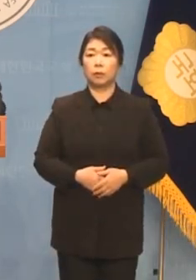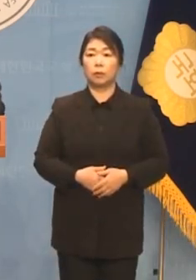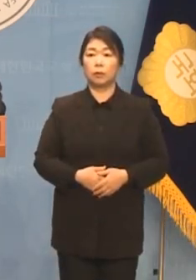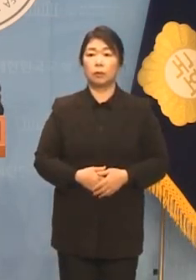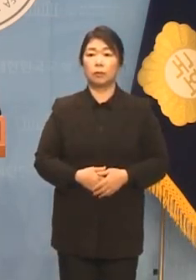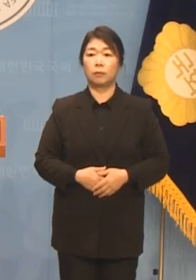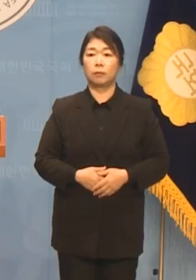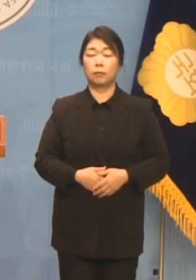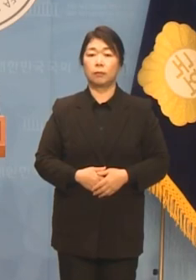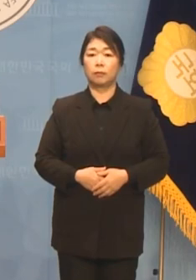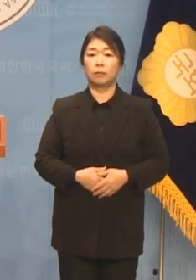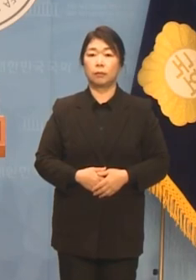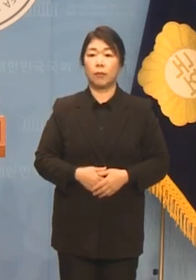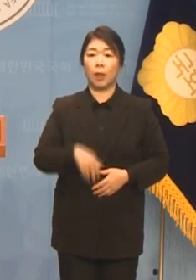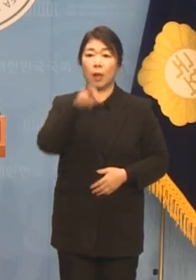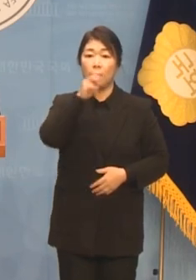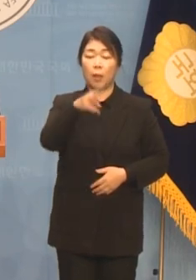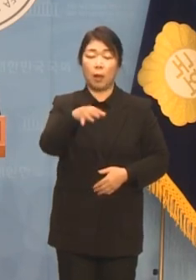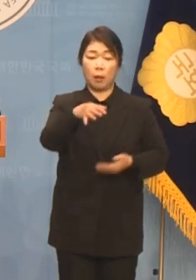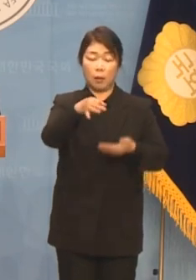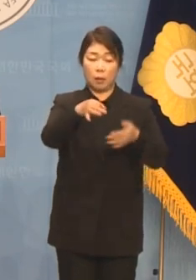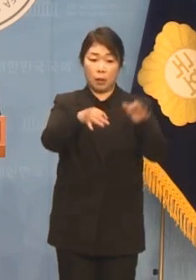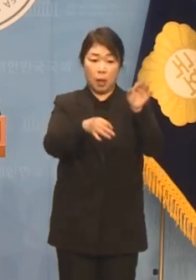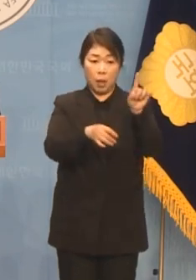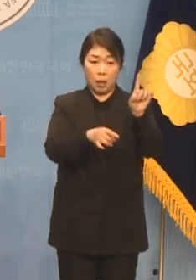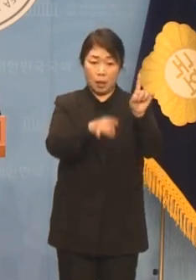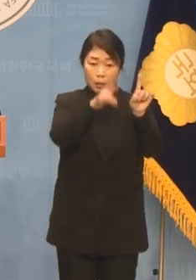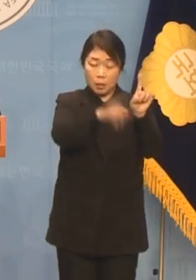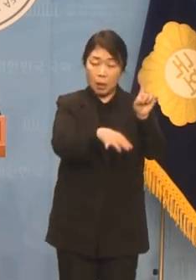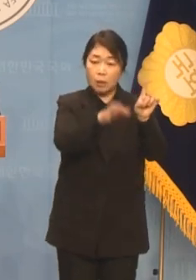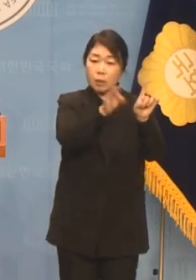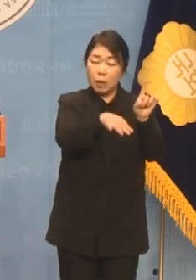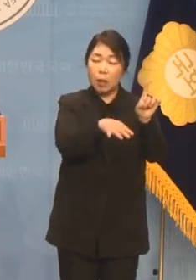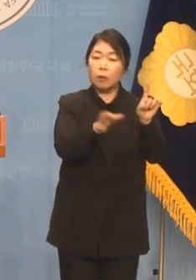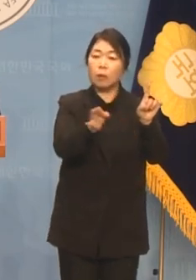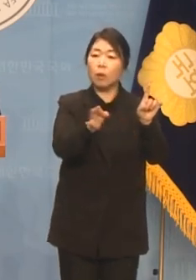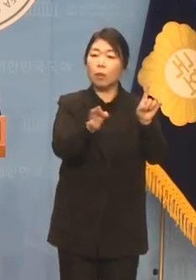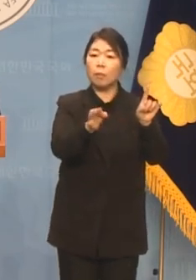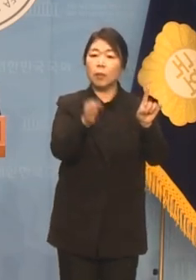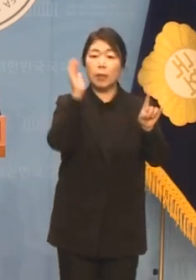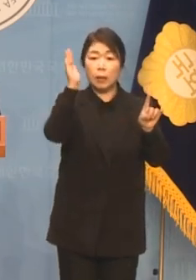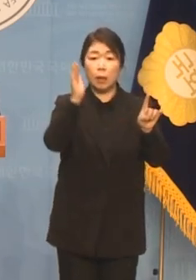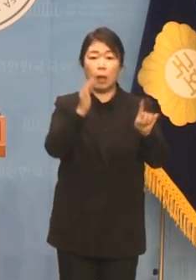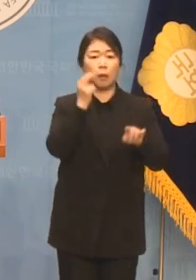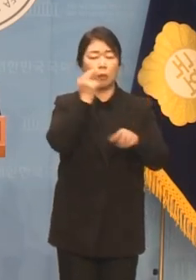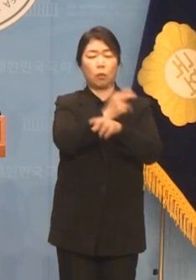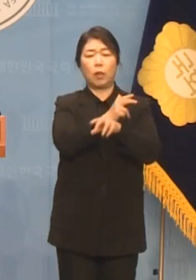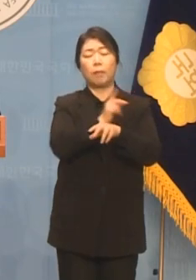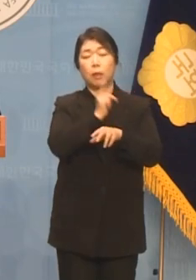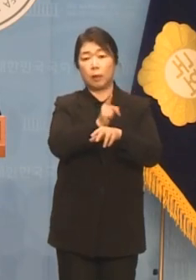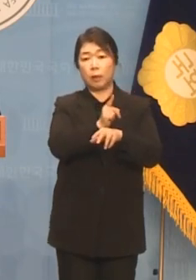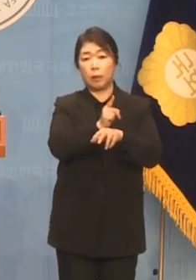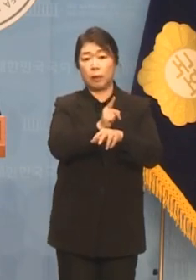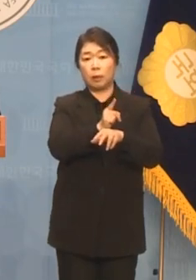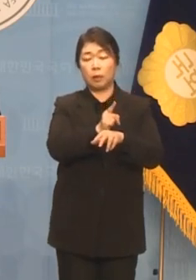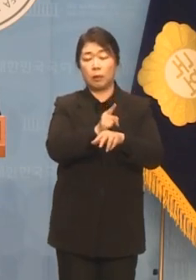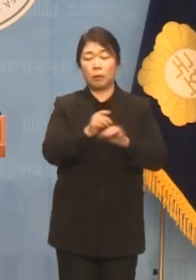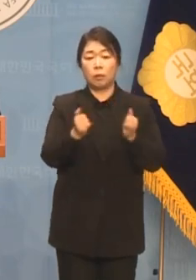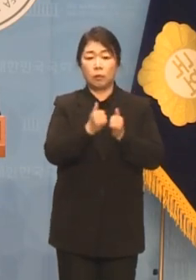시작하겠습니다 대파 한뿌리 발언이 농담이었다 이수정 후보 파탄난 민생이